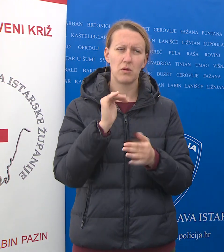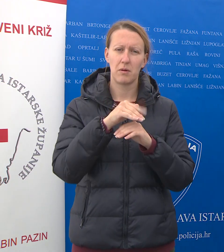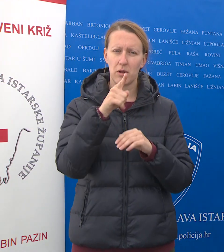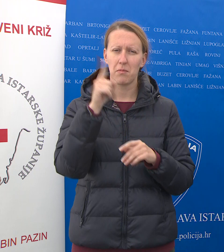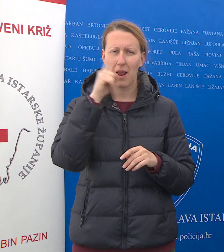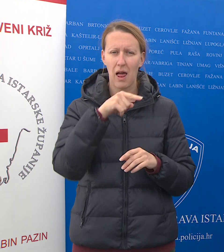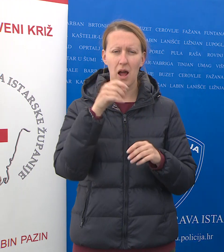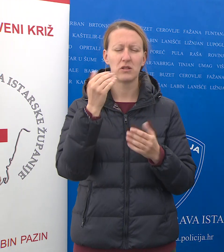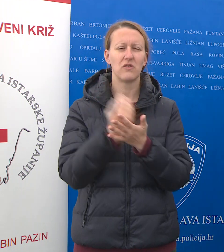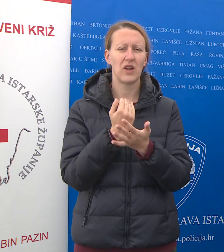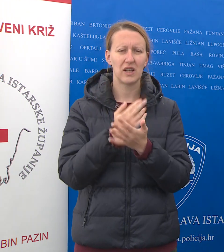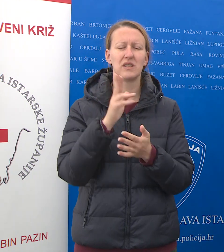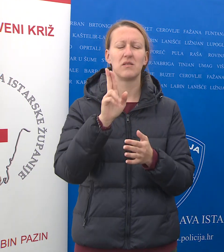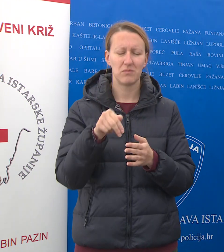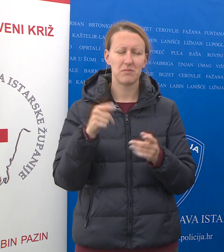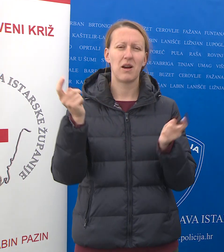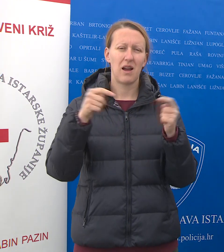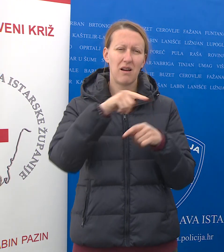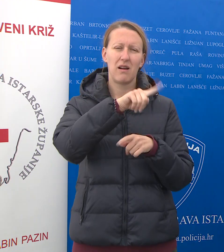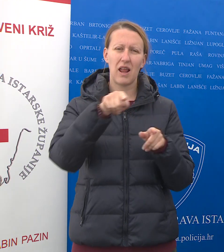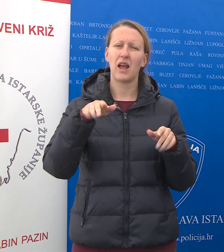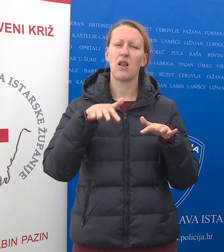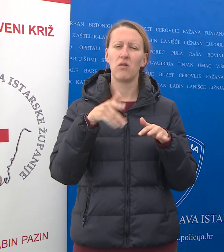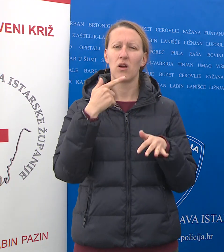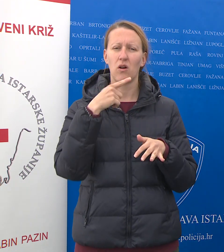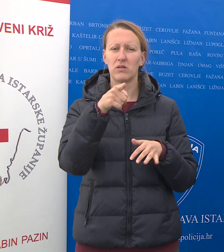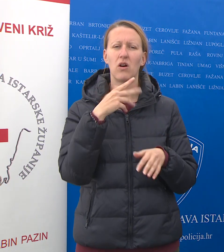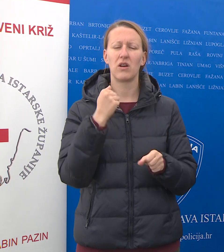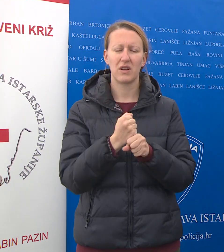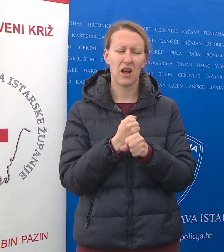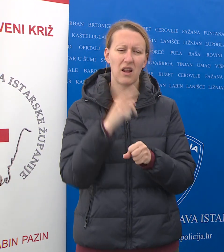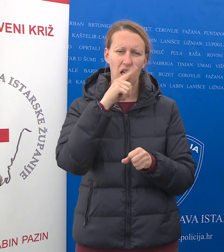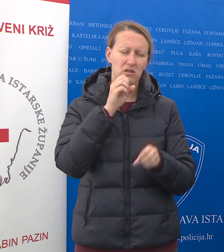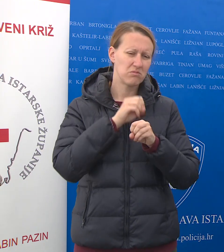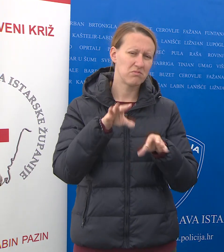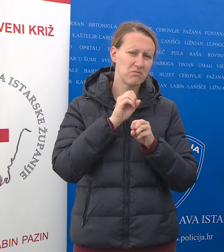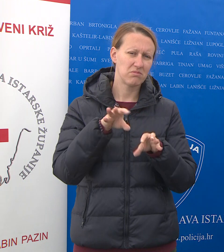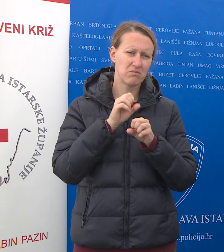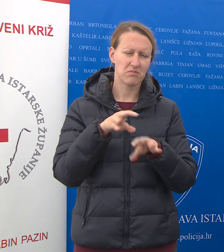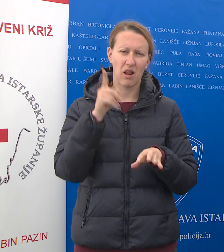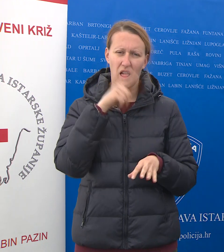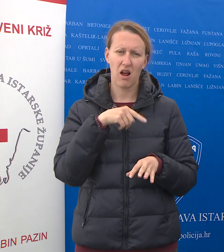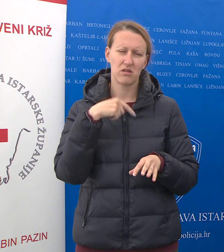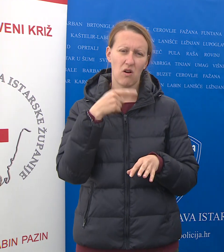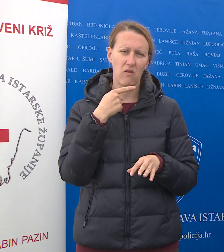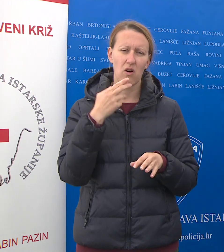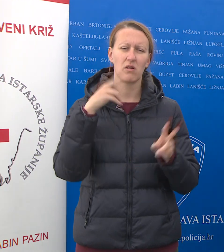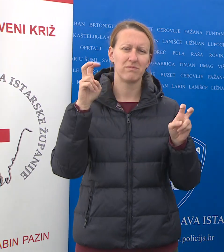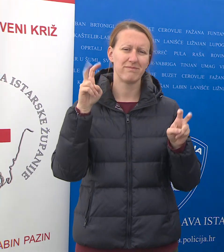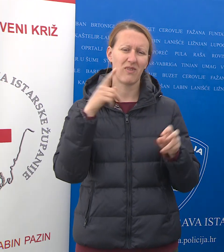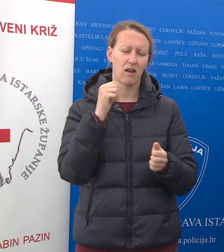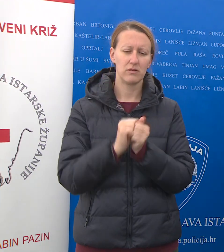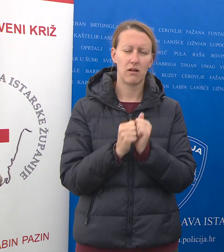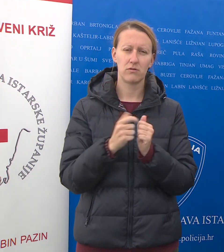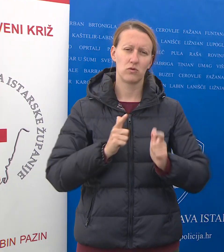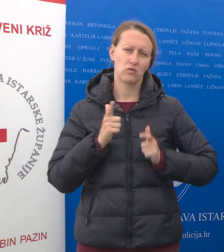tome lažne vijesti su prisutne. Ima ljudi koji se s time i bave i uživaju, bi ja rekao, pod navodnicima u